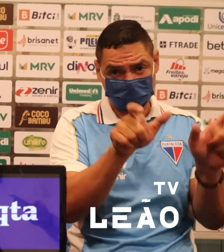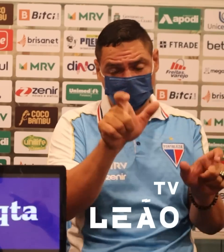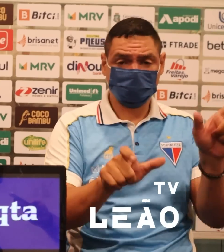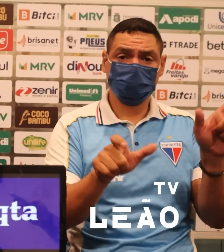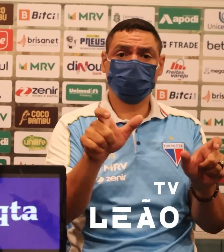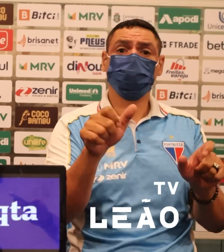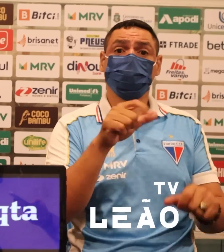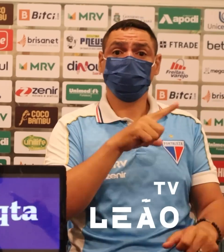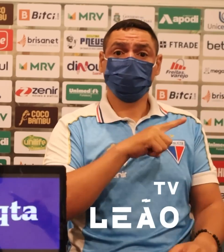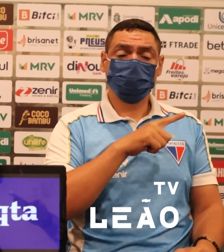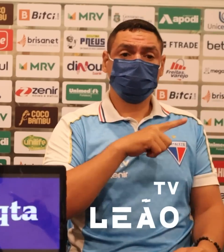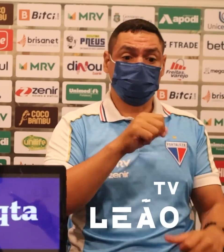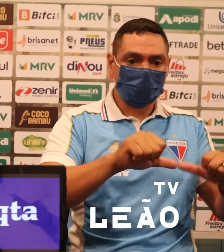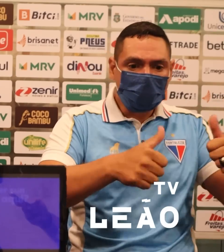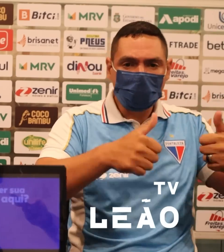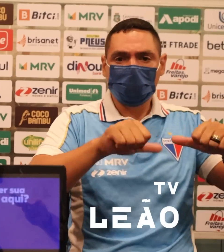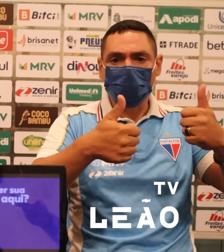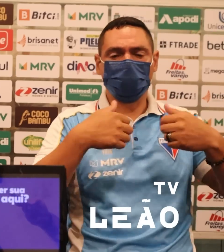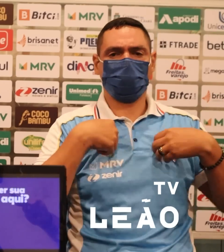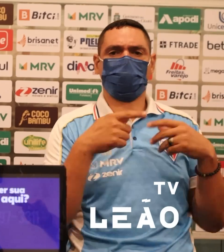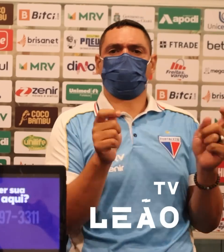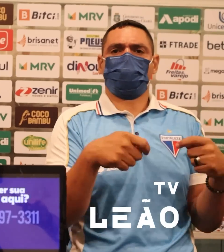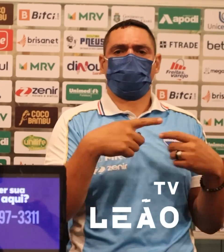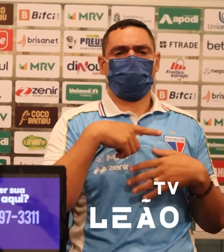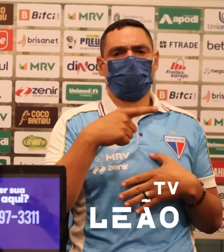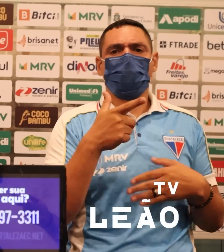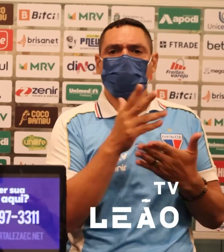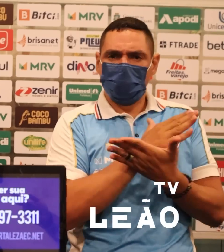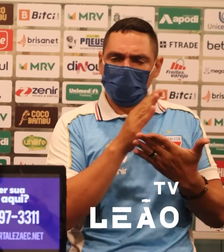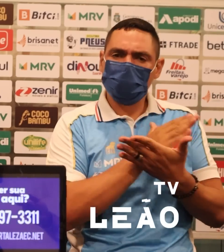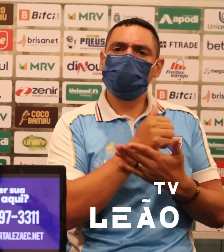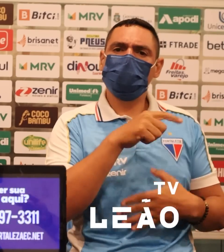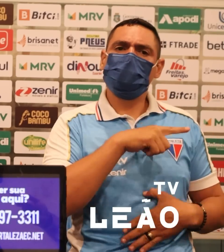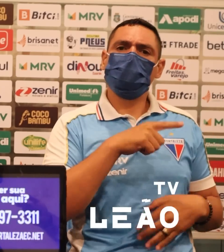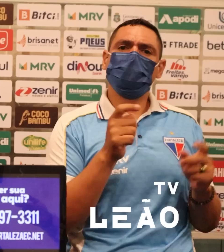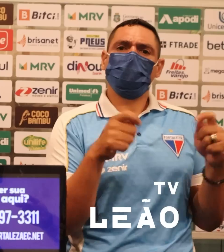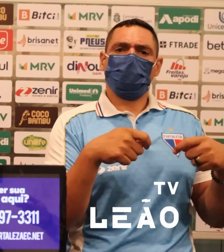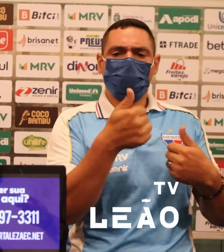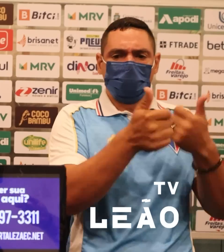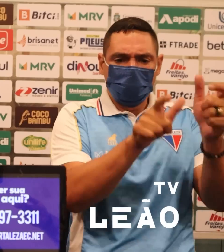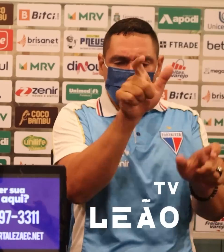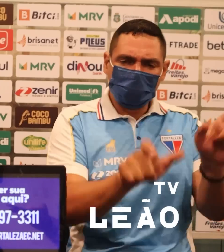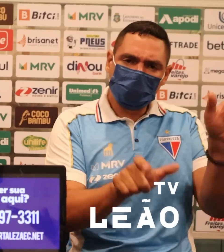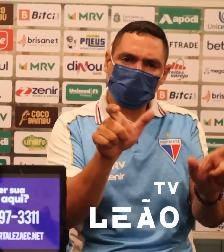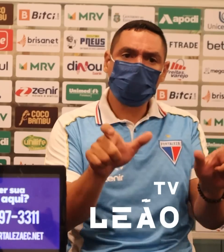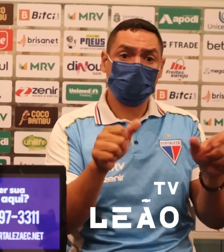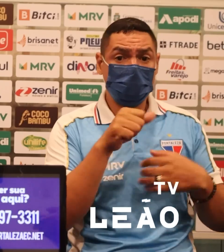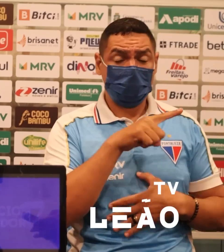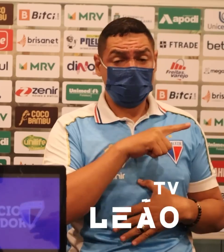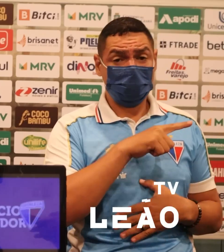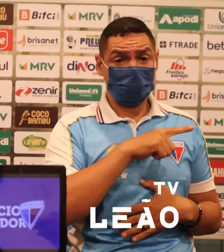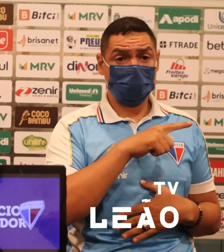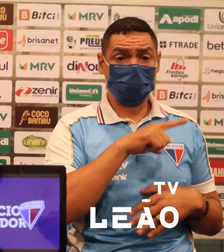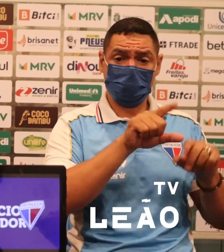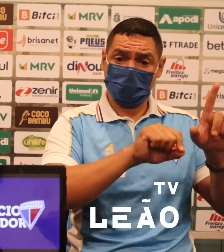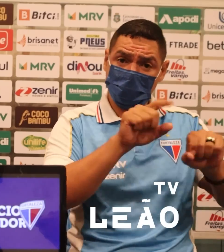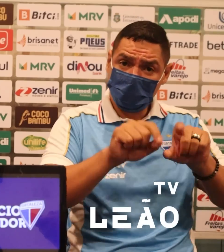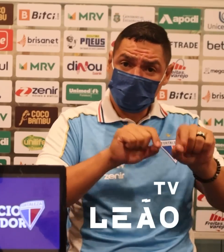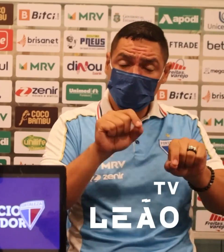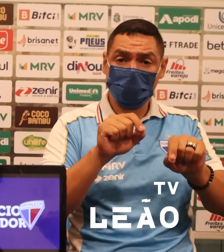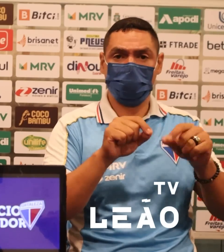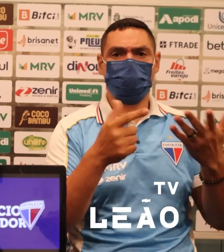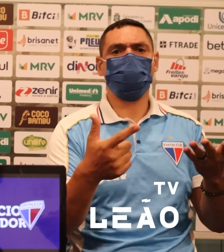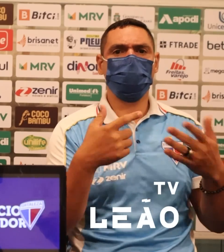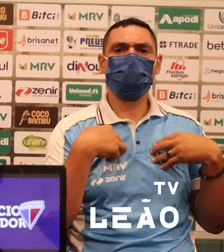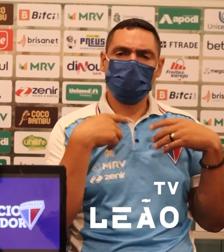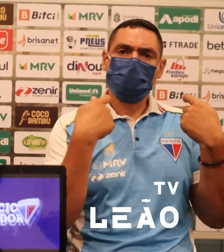o momentos o difíciles o momentos que el jugador no juega como él pretende,